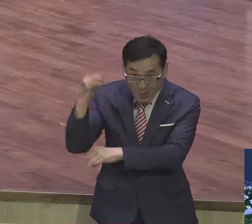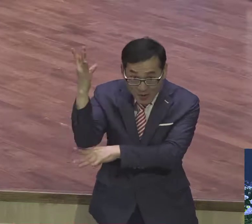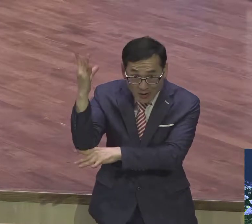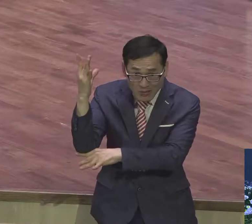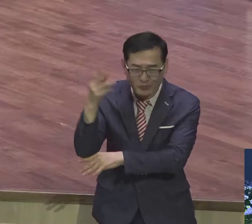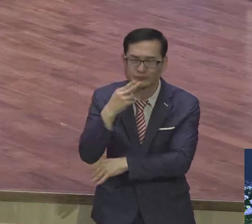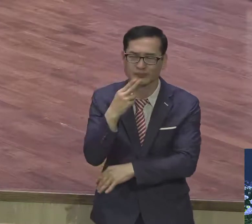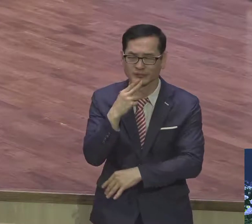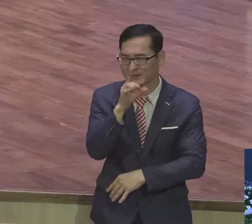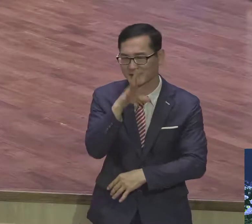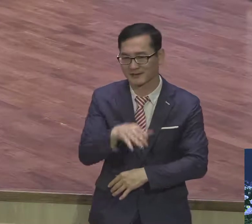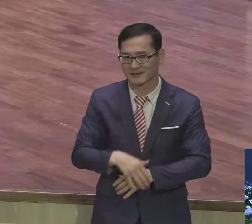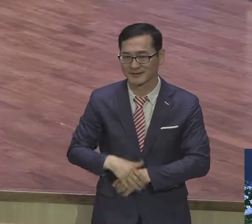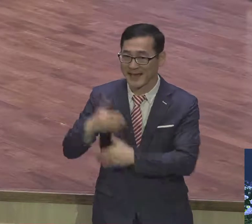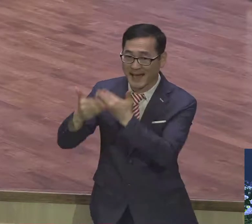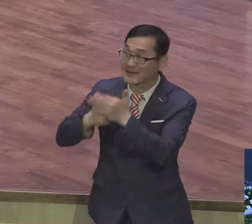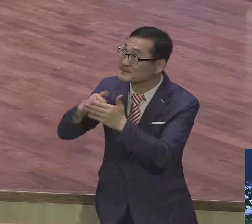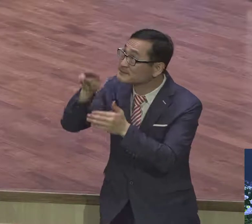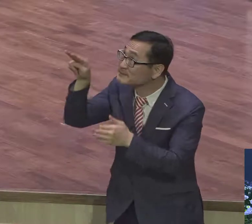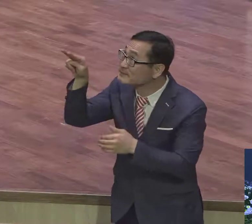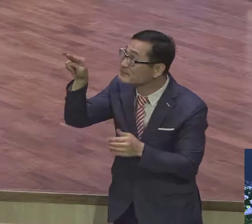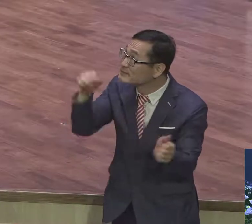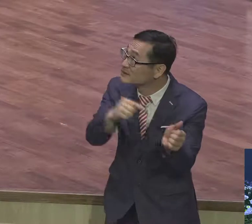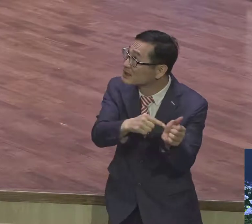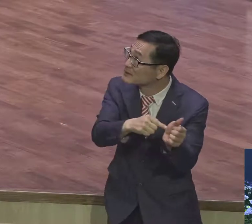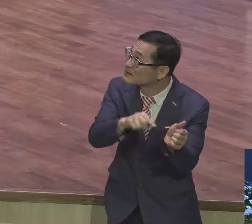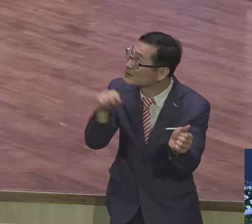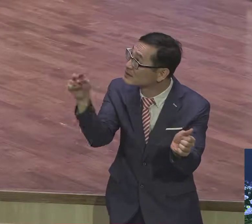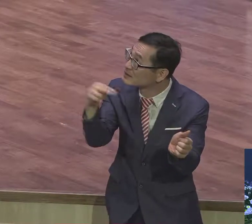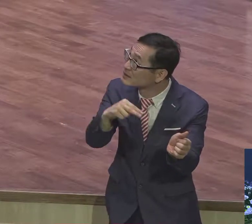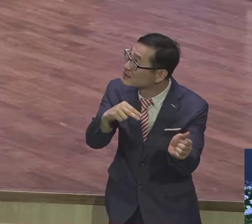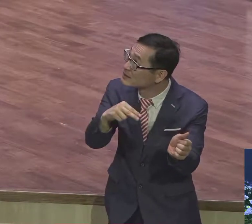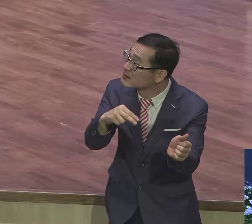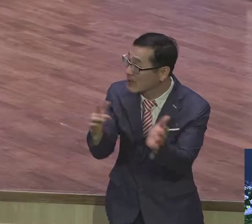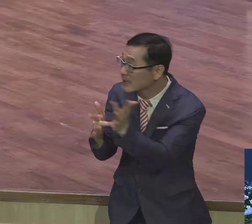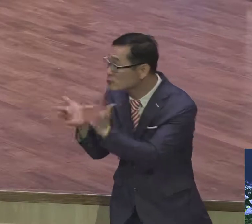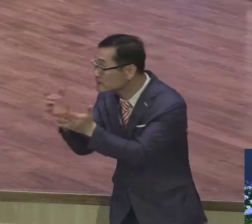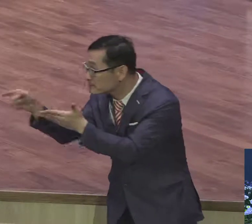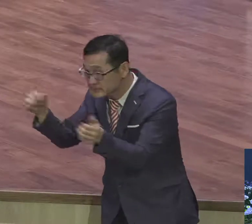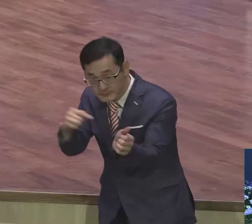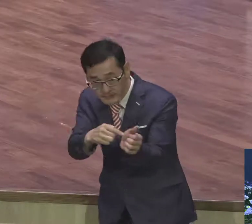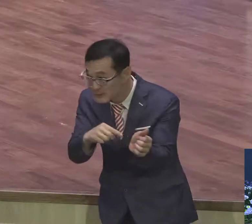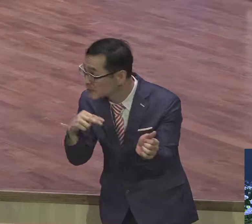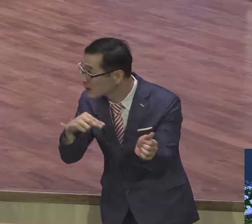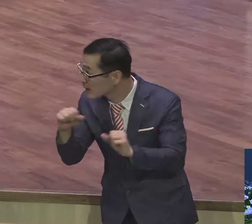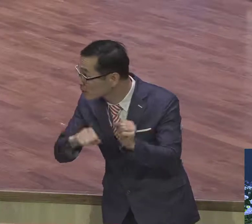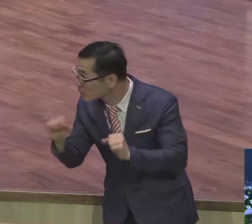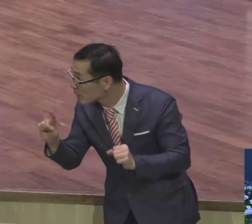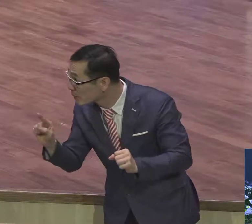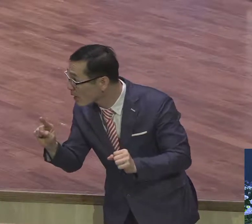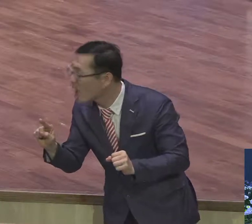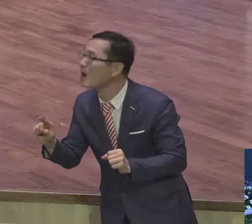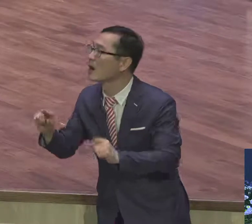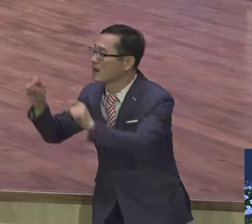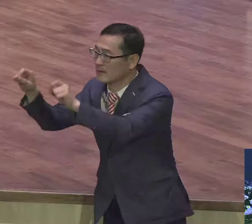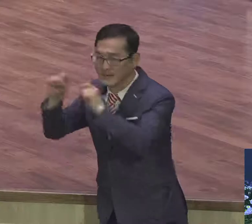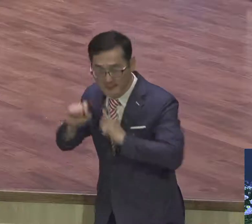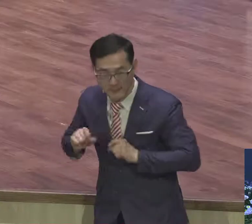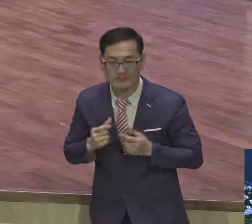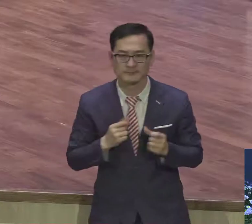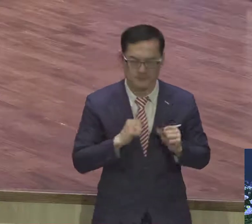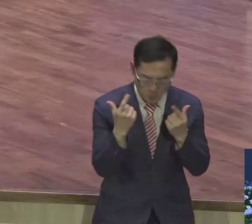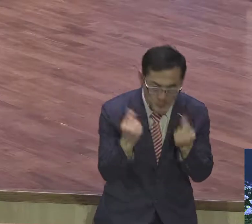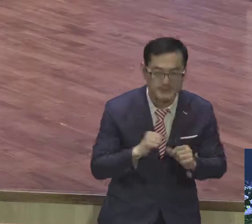하나님이 하시는 거 봐야 돼요 예수님이라면 어떻게 했을까 이것이요 과연 성경인도 받는 것인가